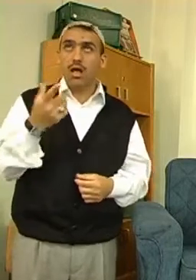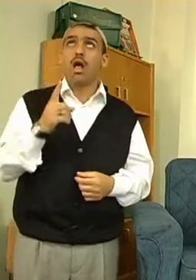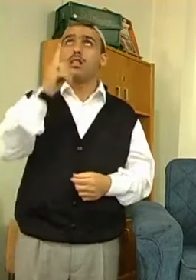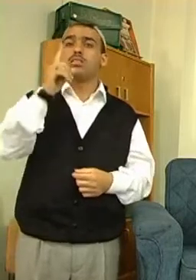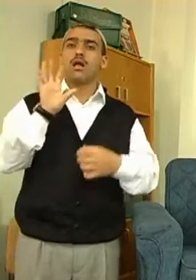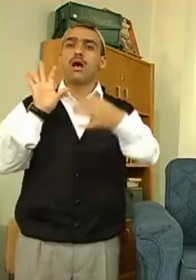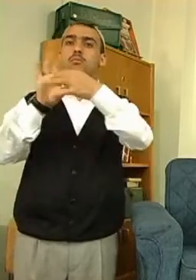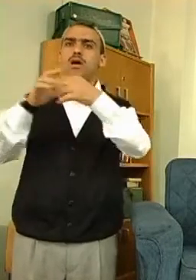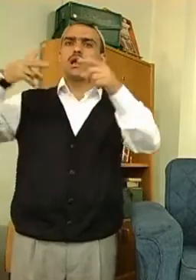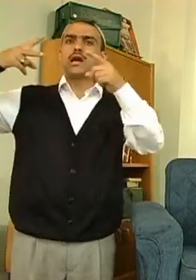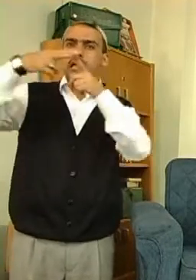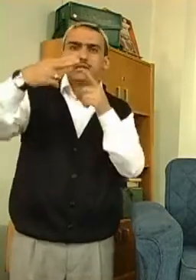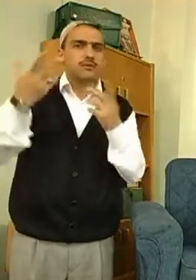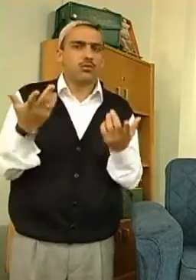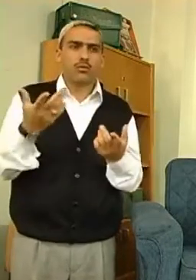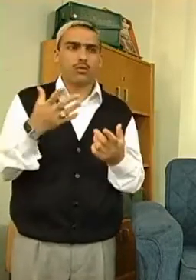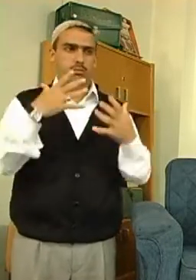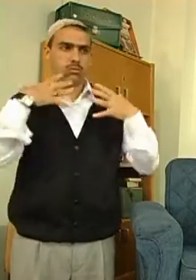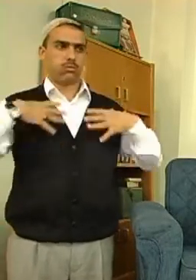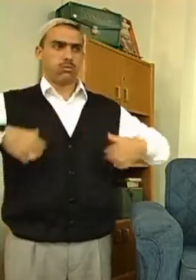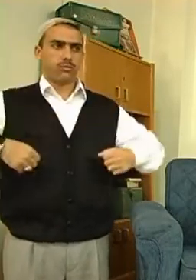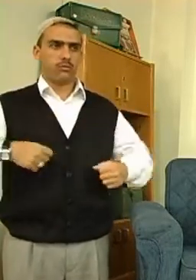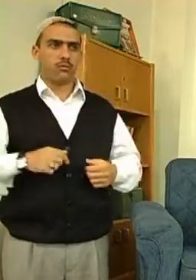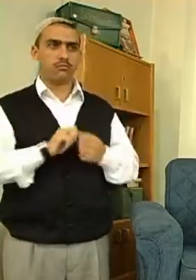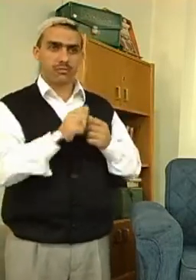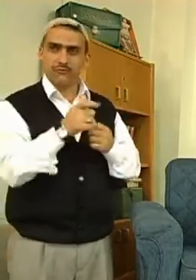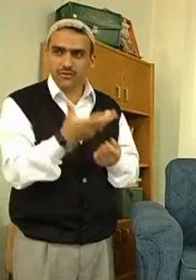İnsan bunlarla kıymet kazanmaz. Değil mi? Evet. Neyle kazanıyor?